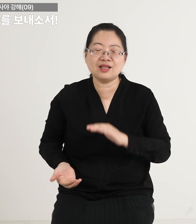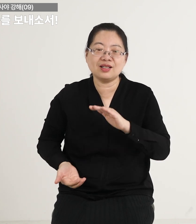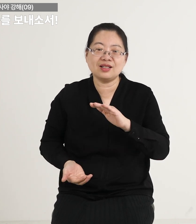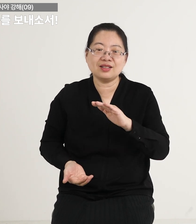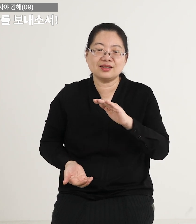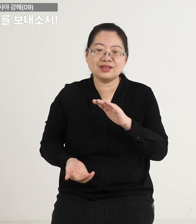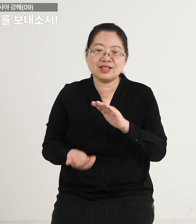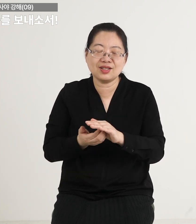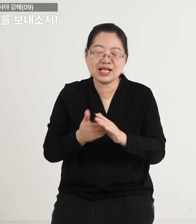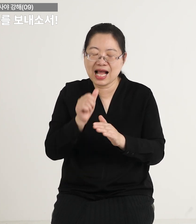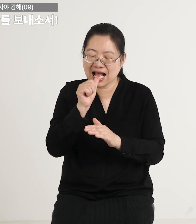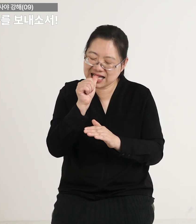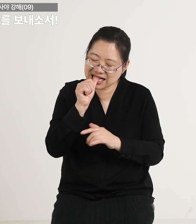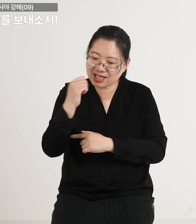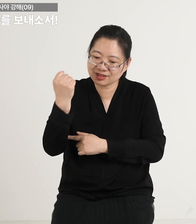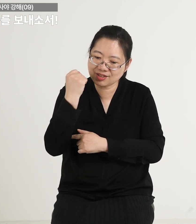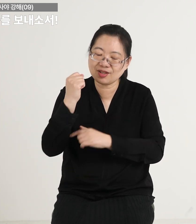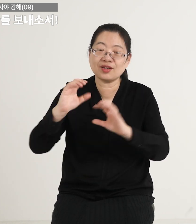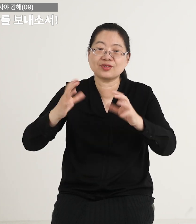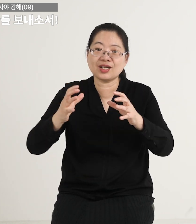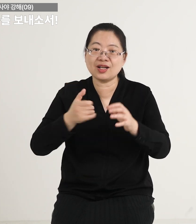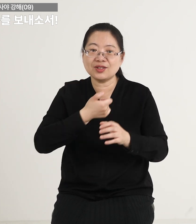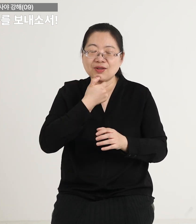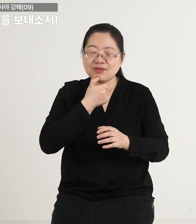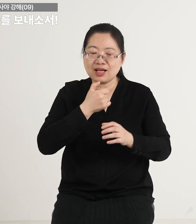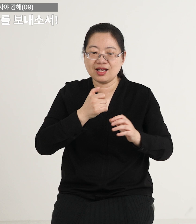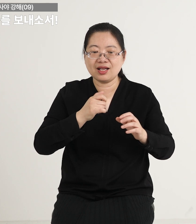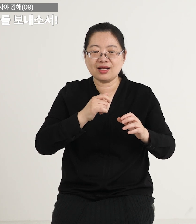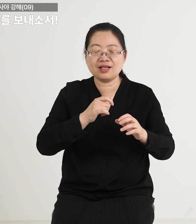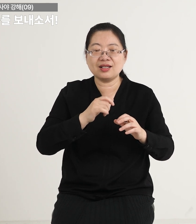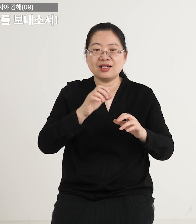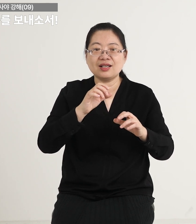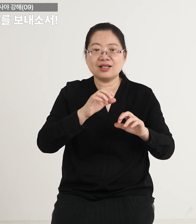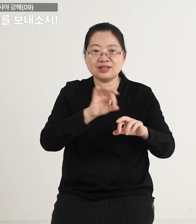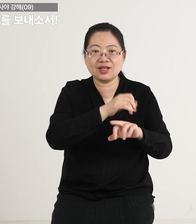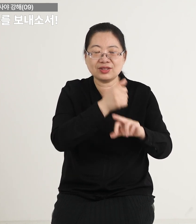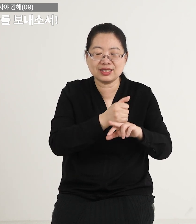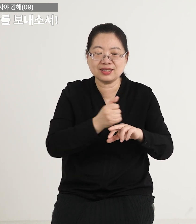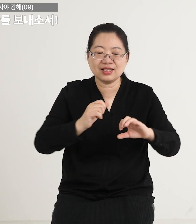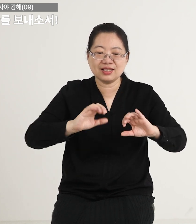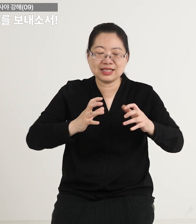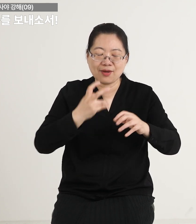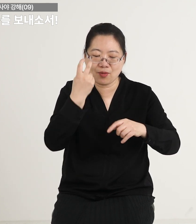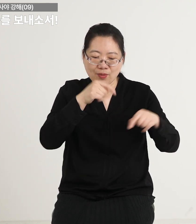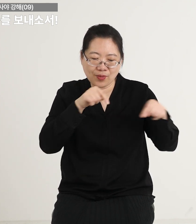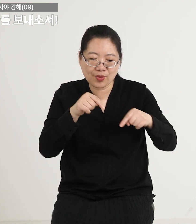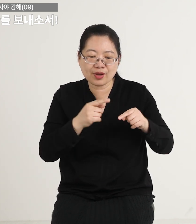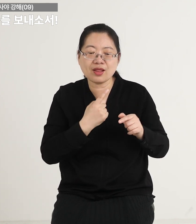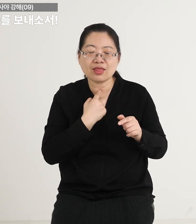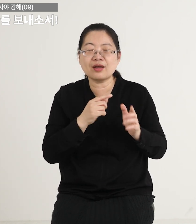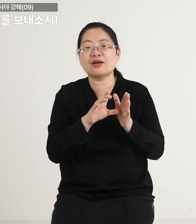최고의 절대국가 로마 제국이 세상을 호령하고 쥐락펴락하던 시대에